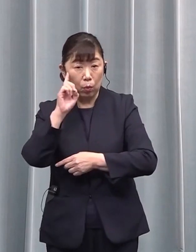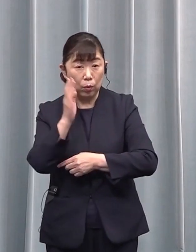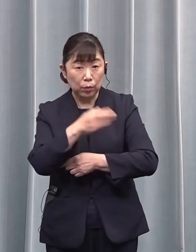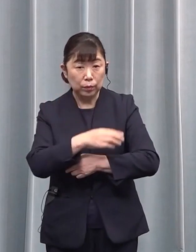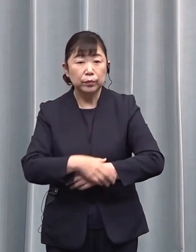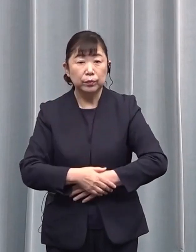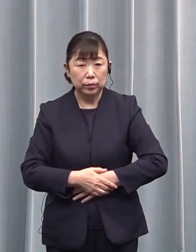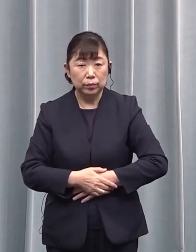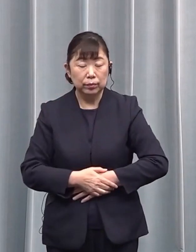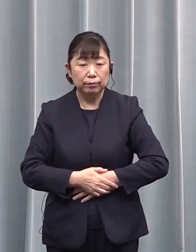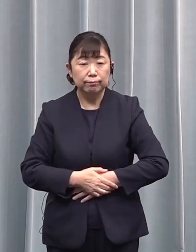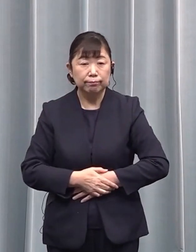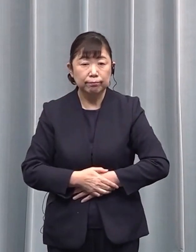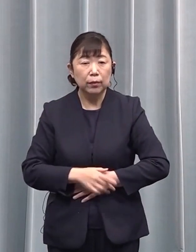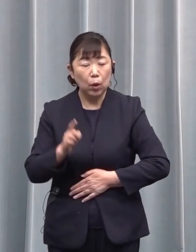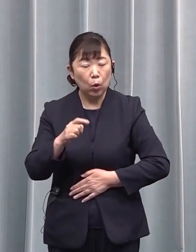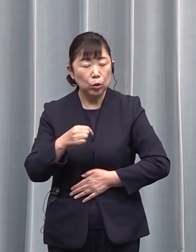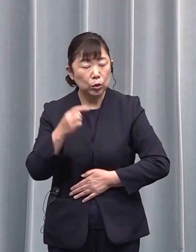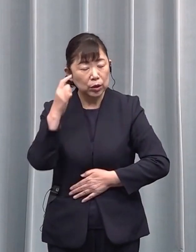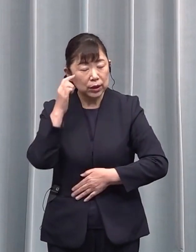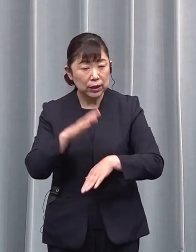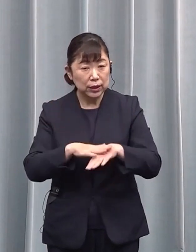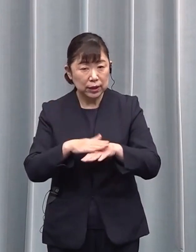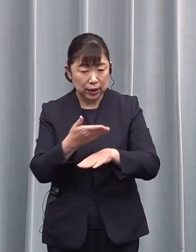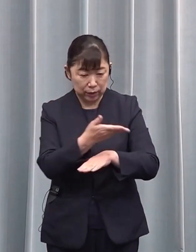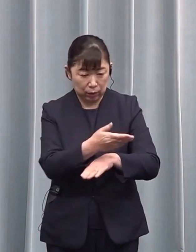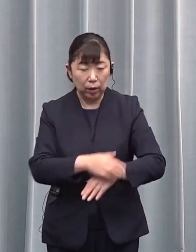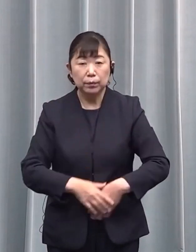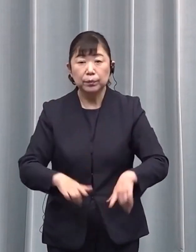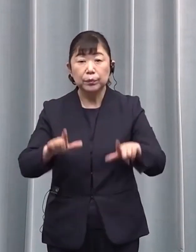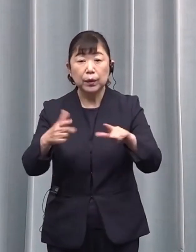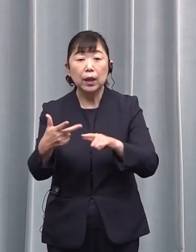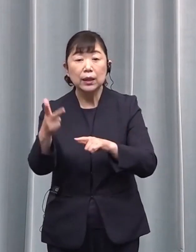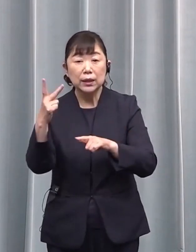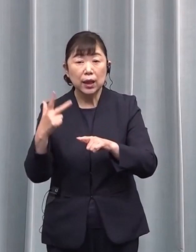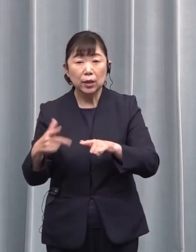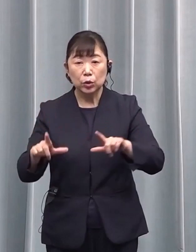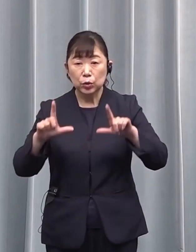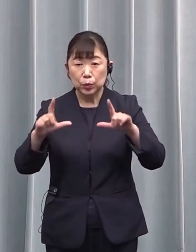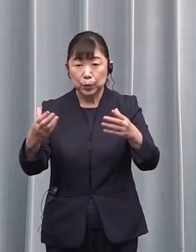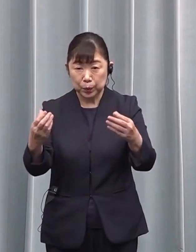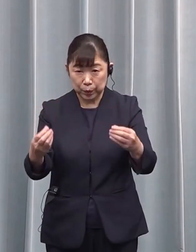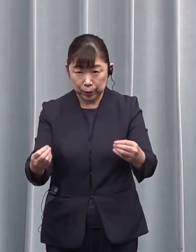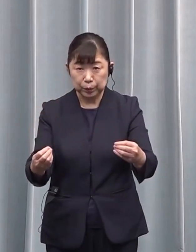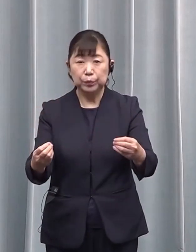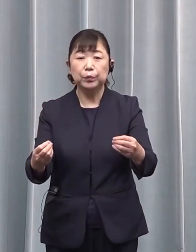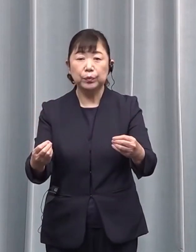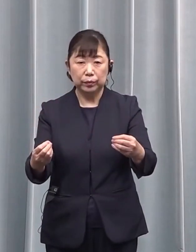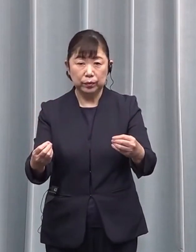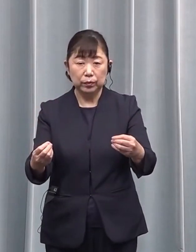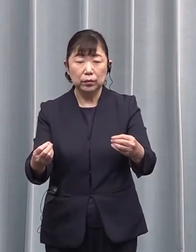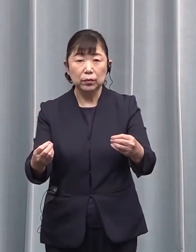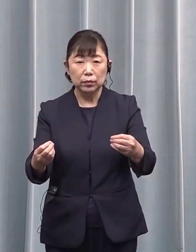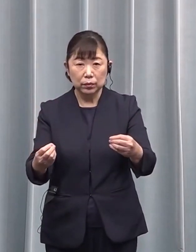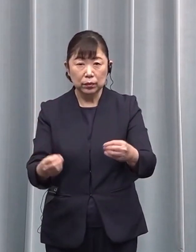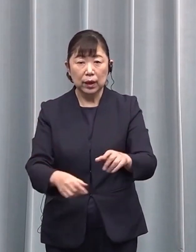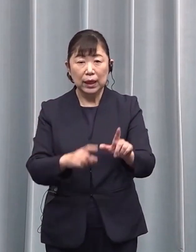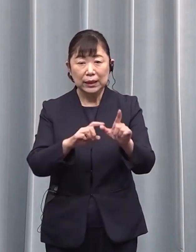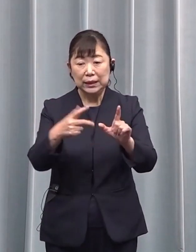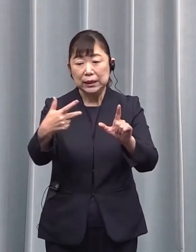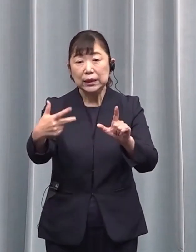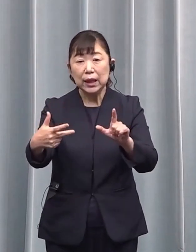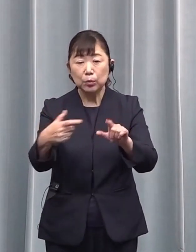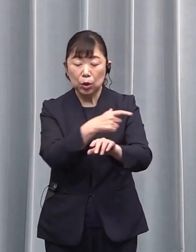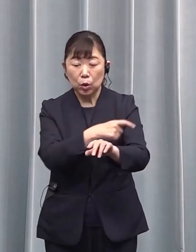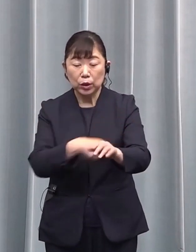週質問ありましたので、どういう認識になっているかお答えいただけますか。 先週お答えをさせていただきました通り、 G7 の記者会